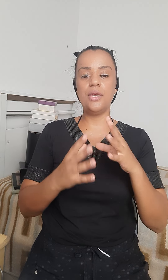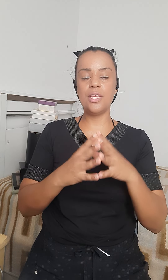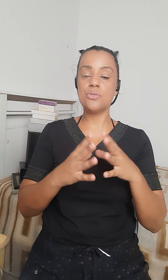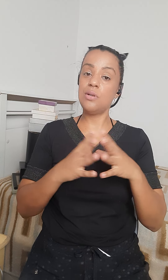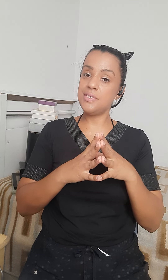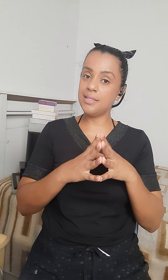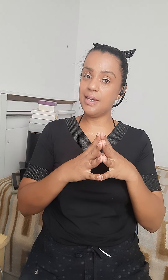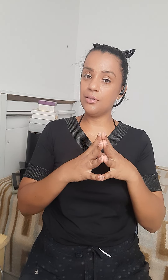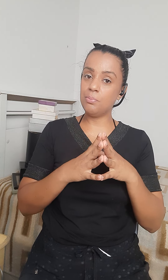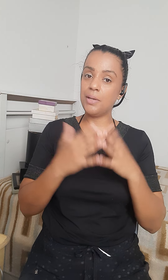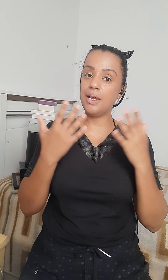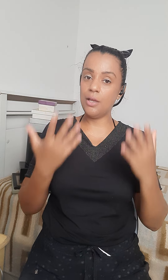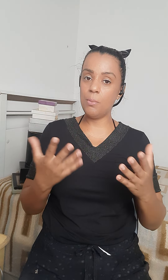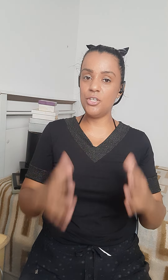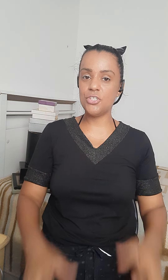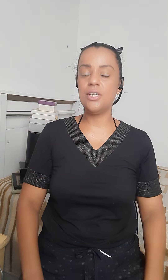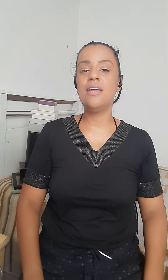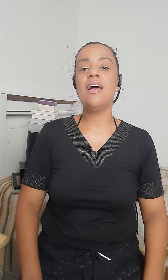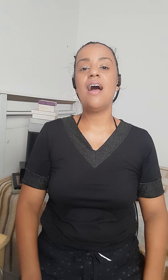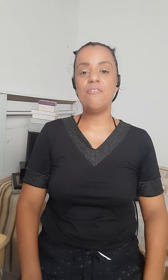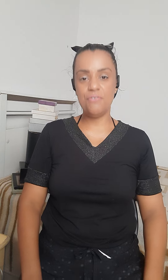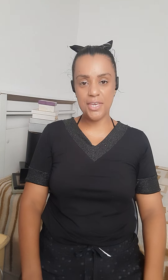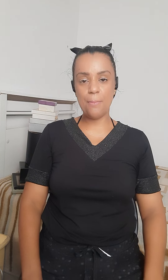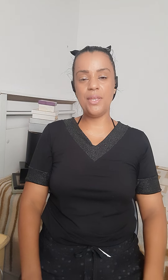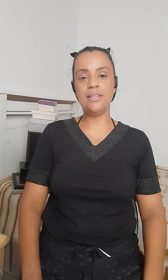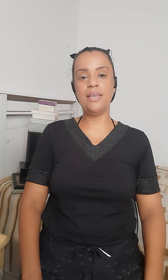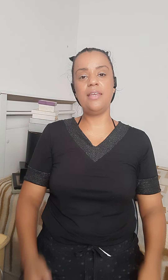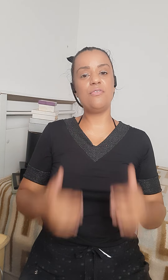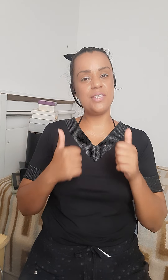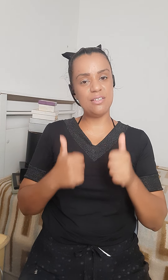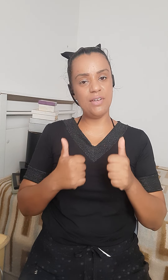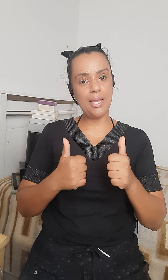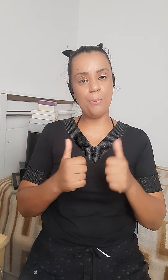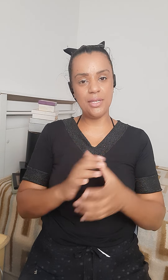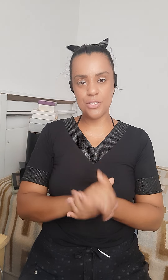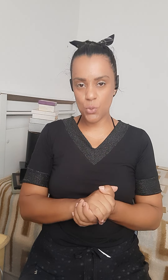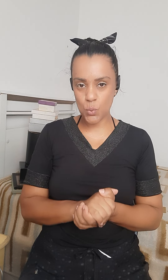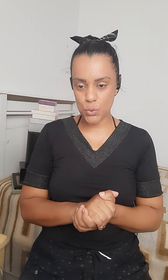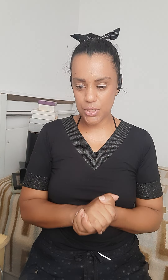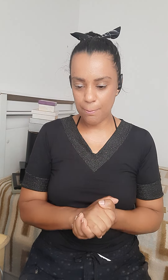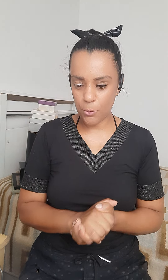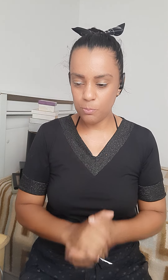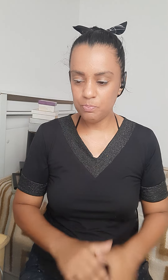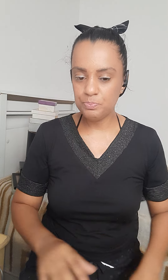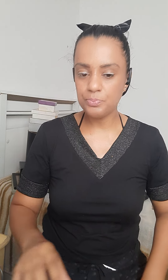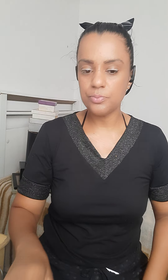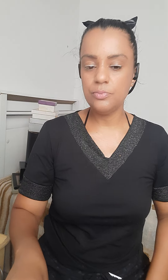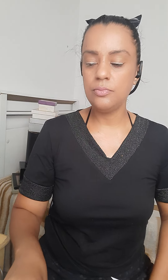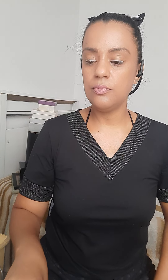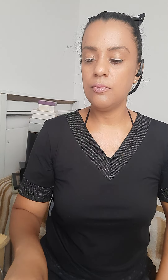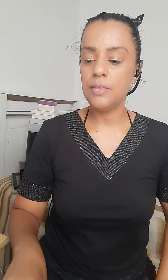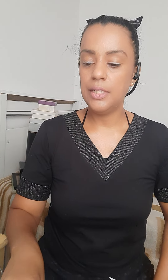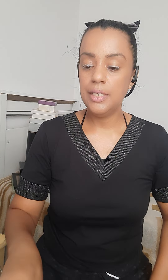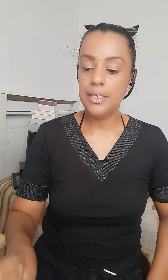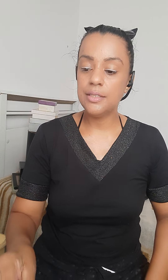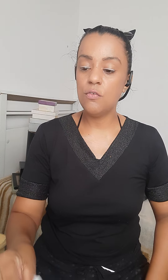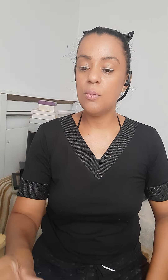é solicitado, para realmente vir aprender e fazer valer a pena seu curso, tá bom? Então, vamos